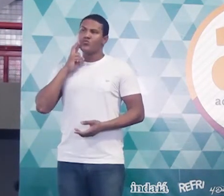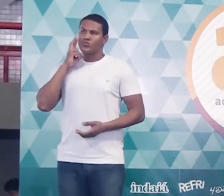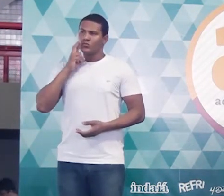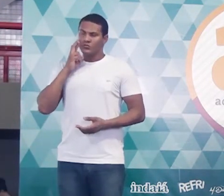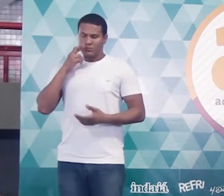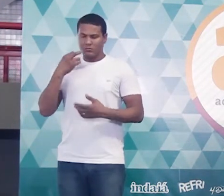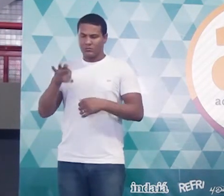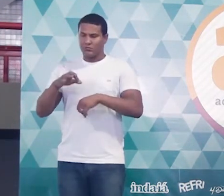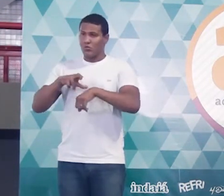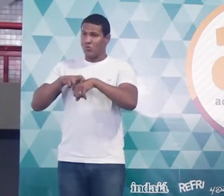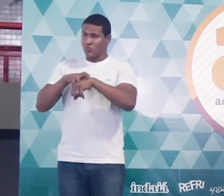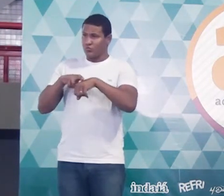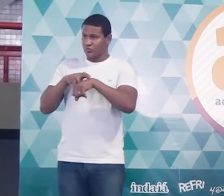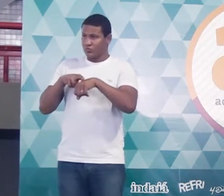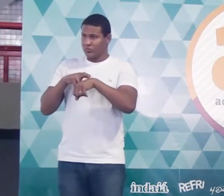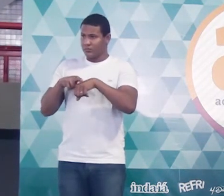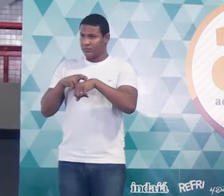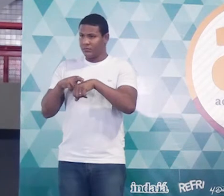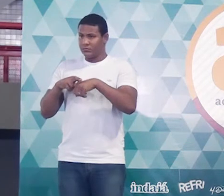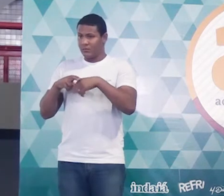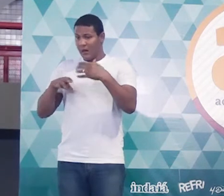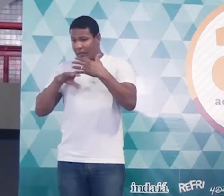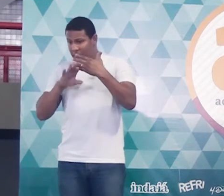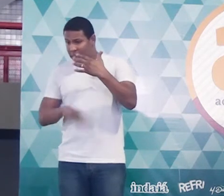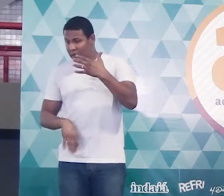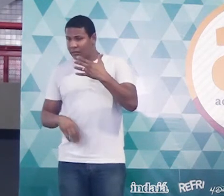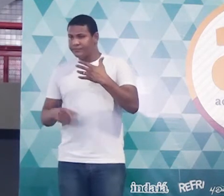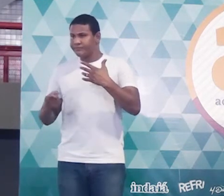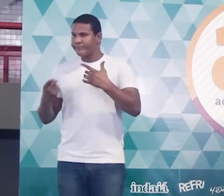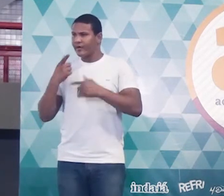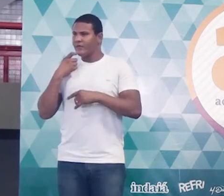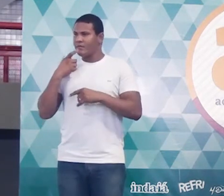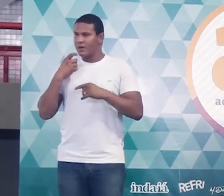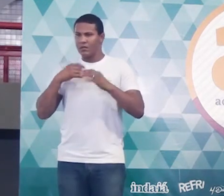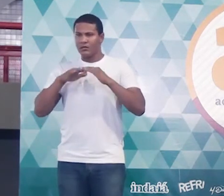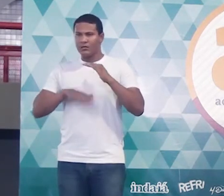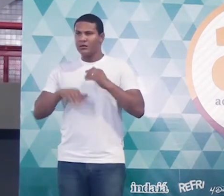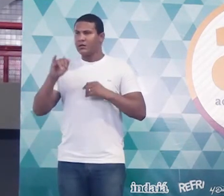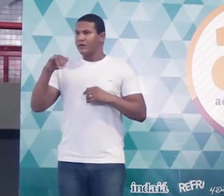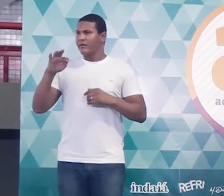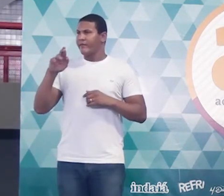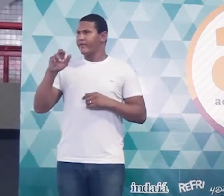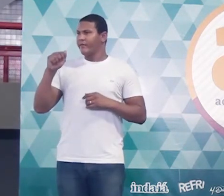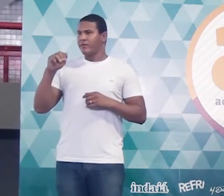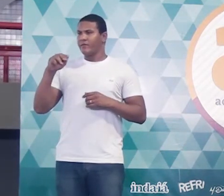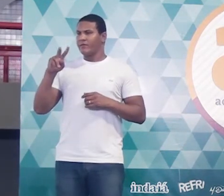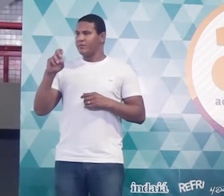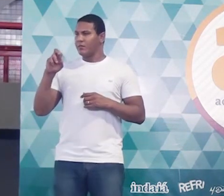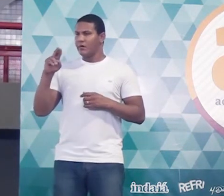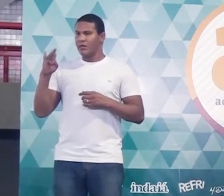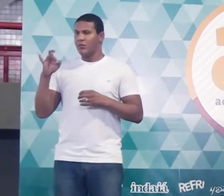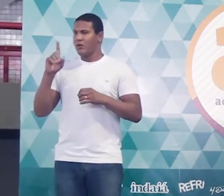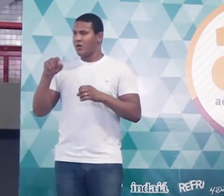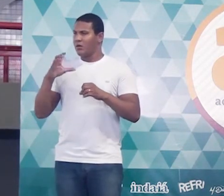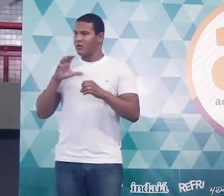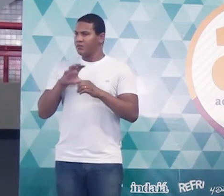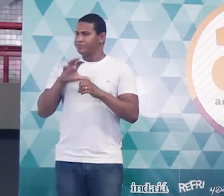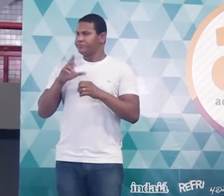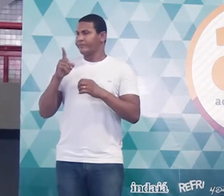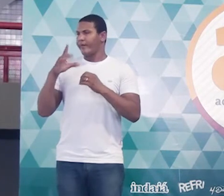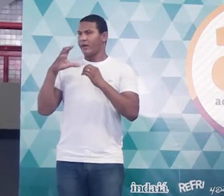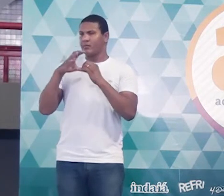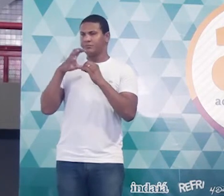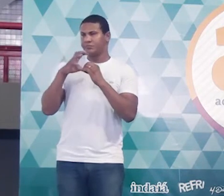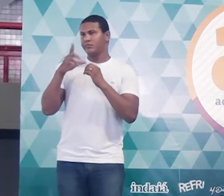vermelho é chamado de quê? Infravermelho. Celular, radiação térmica, a radiação térmica de vocês,